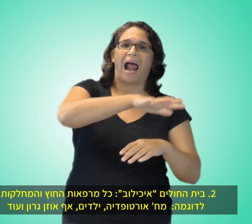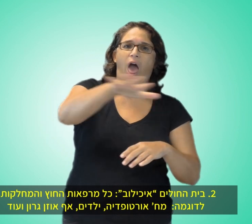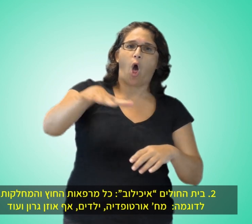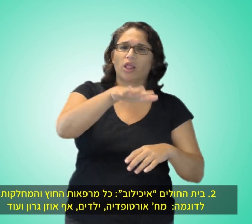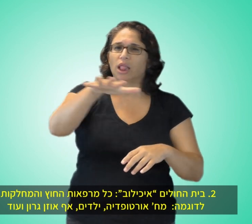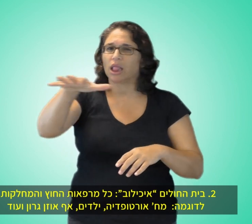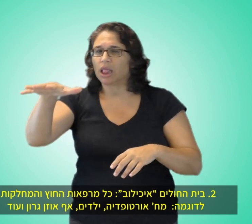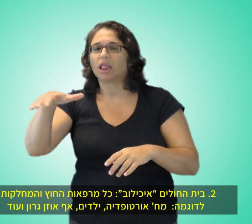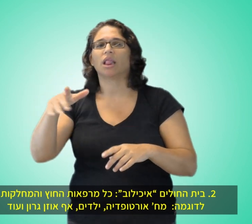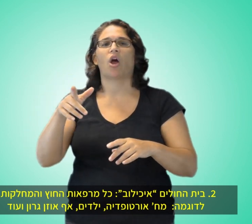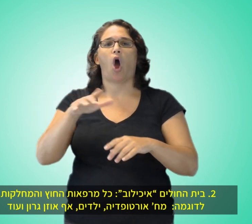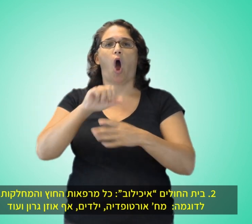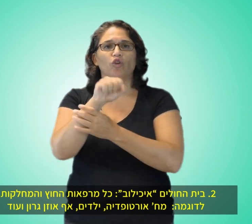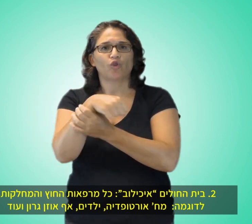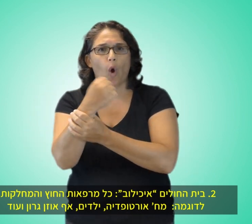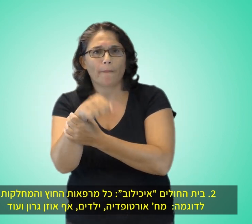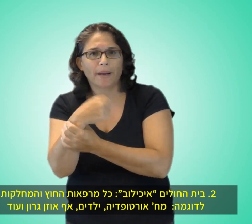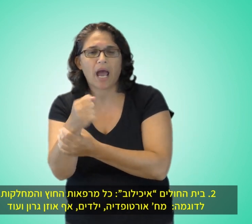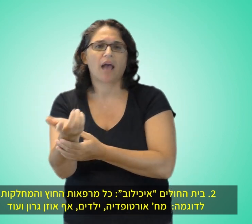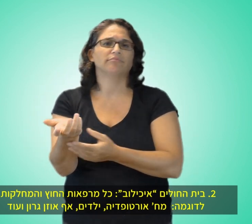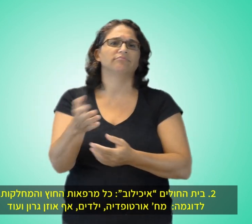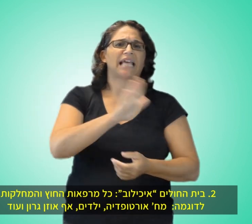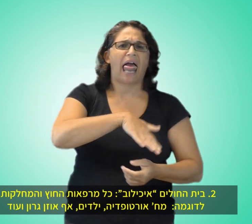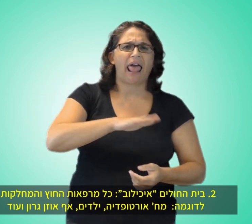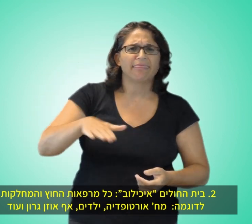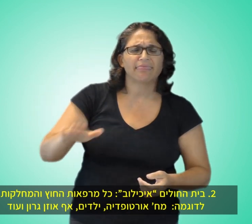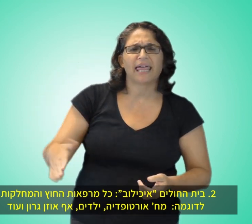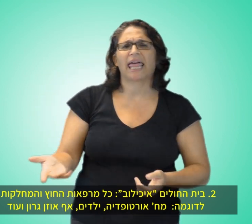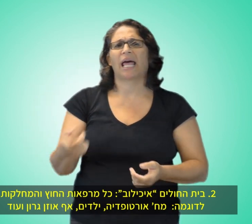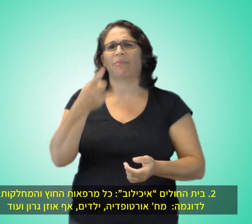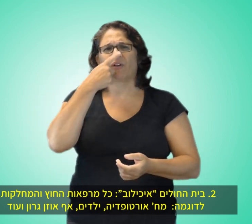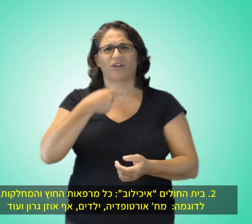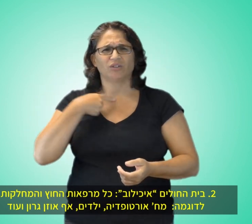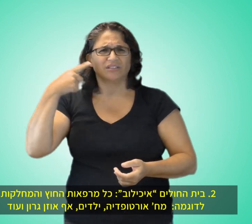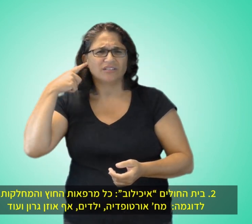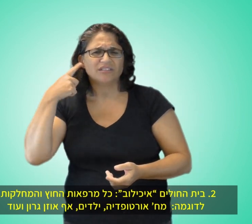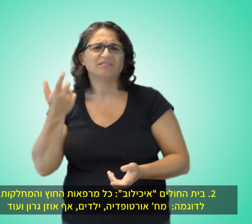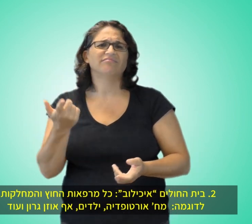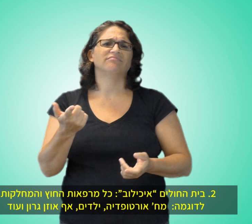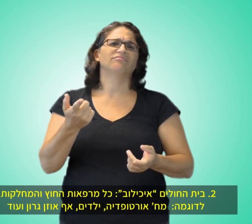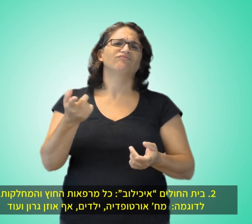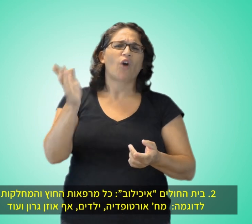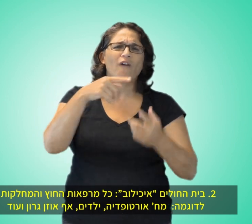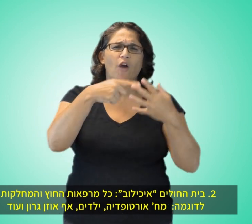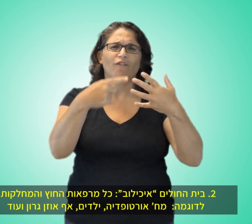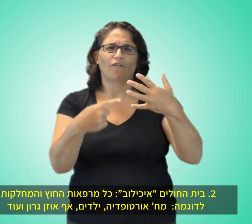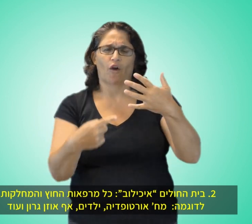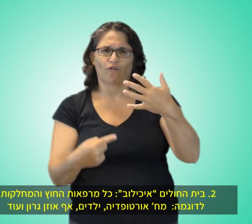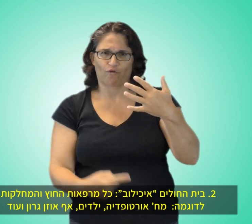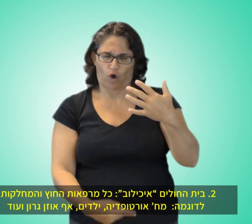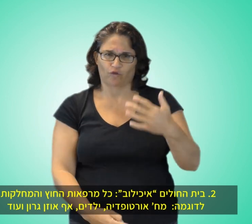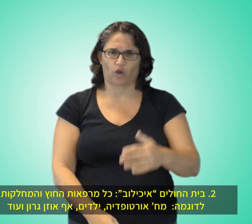לדוגמה, מחלקת אורתופדיה, ילדים, אף אוזן גרון, ועוד ועוד ועוד.